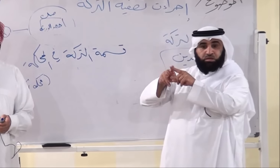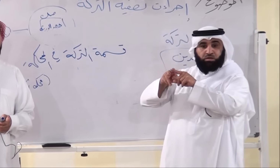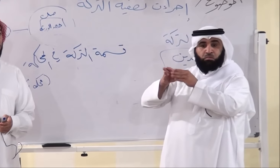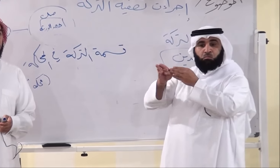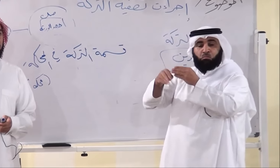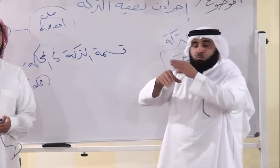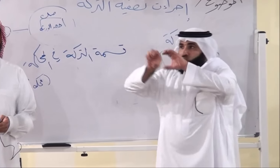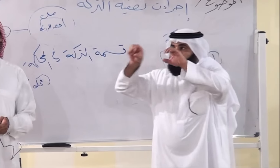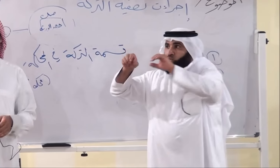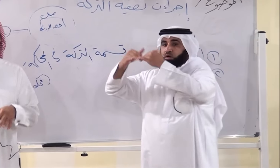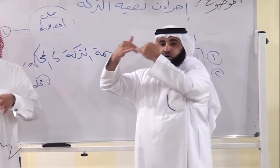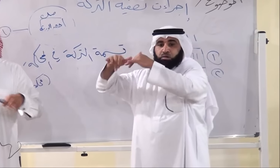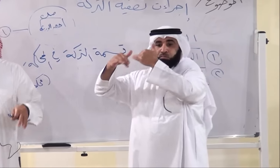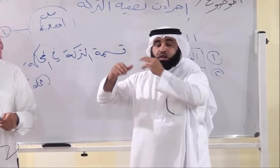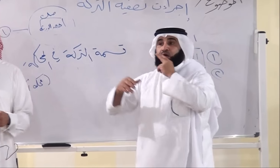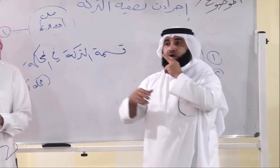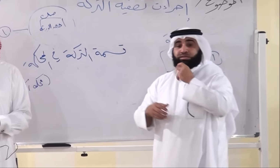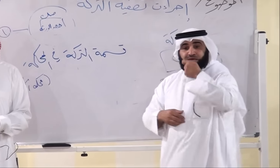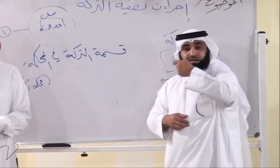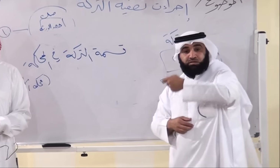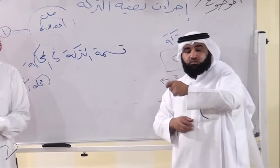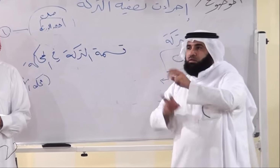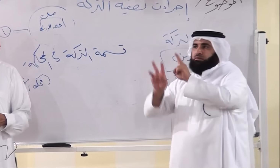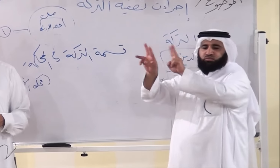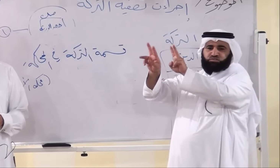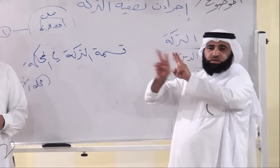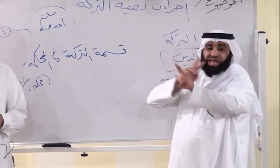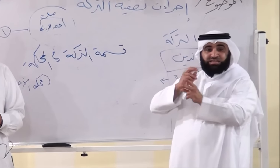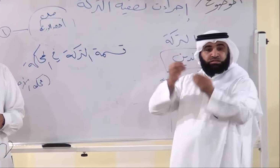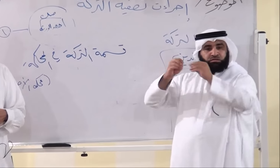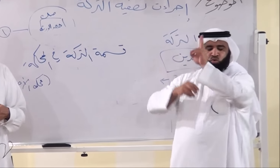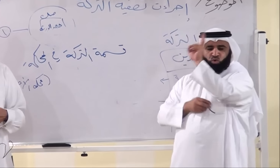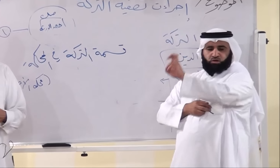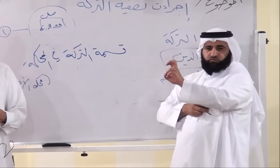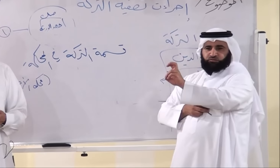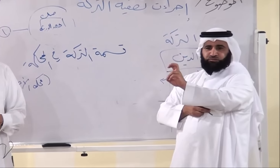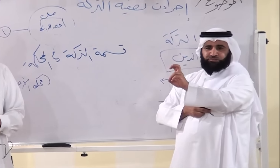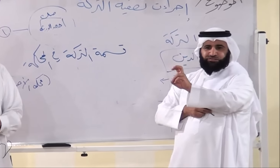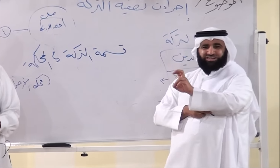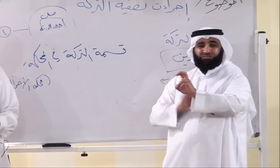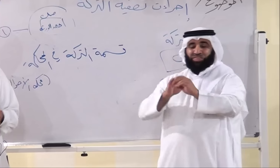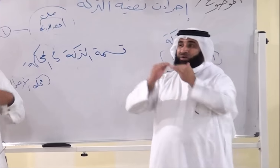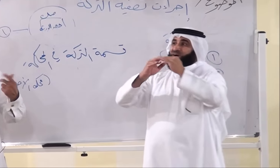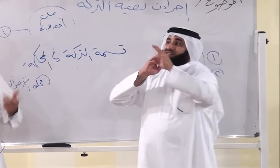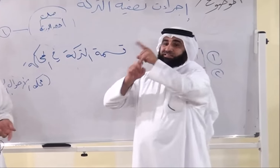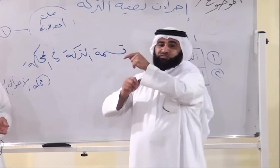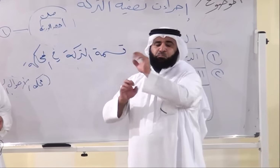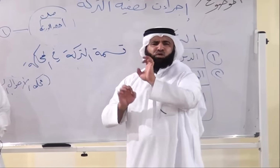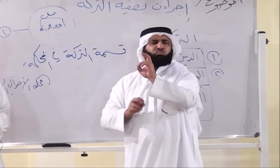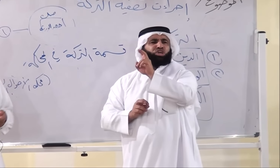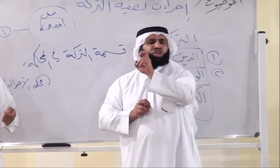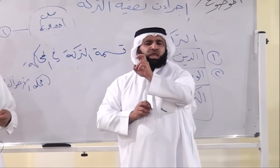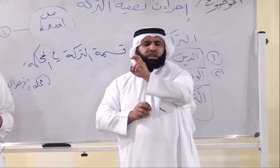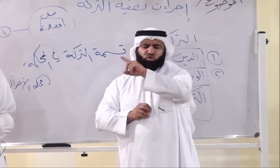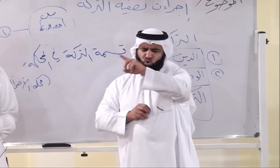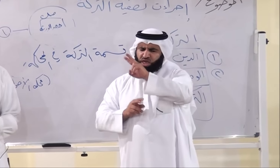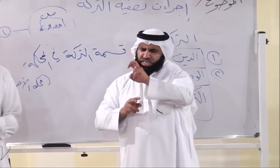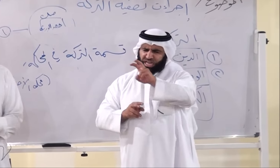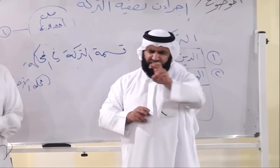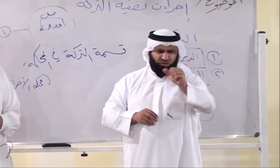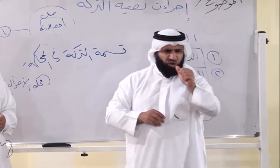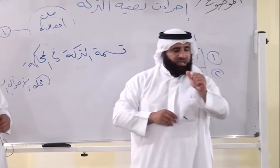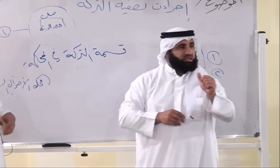العقارات تزيد والإجراءات تزيد ولا أحد قادر يزيد، قاعدة تستهلك مصاريف محامين كلها تدفع من